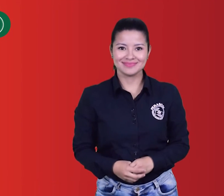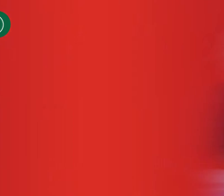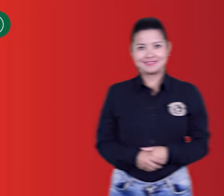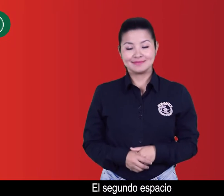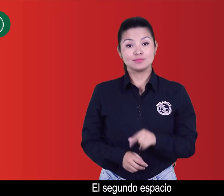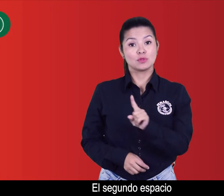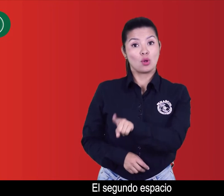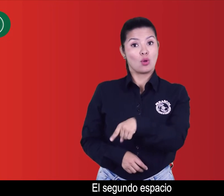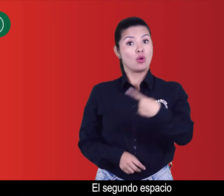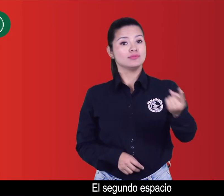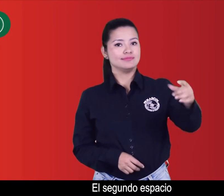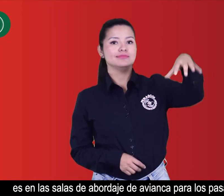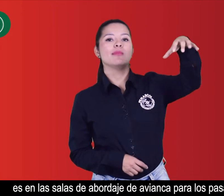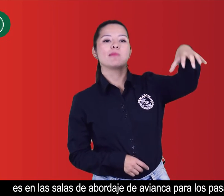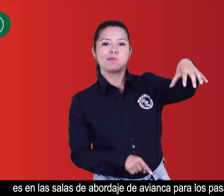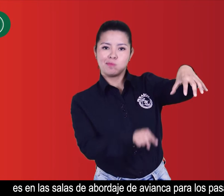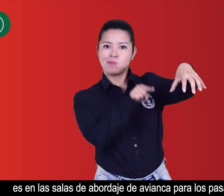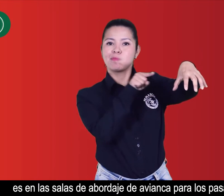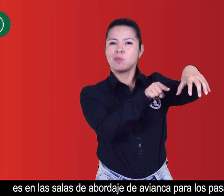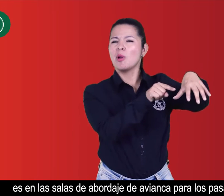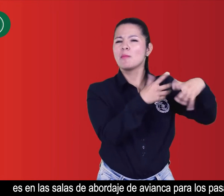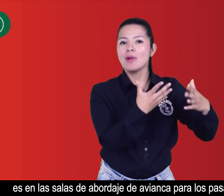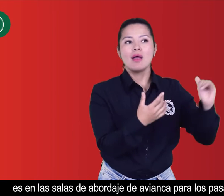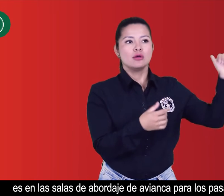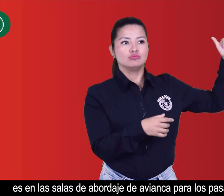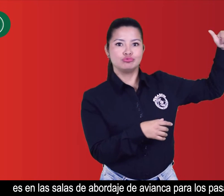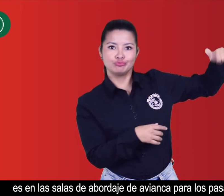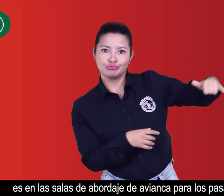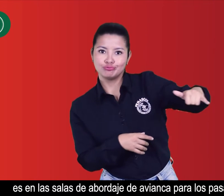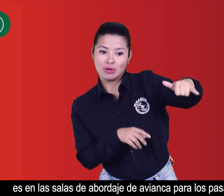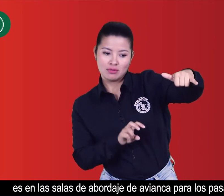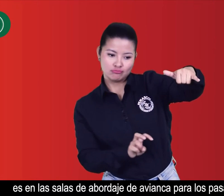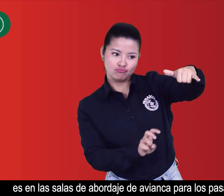El segundo espacio es en las salas de abordaje de Avianca para los pasajeros.